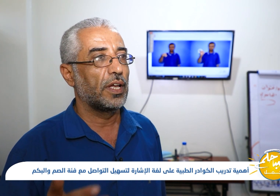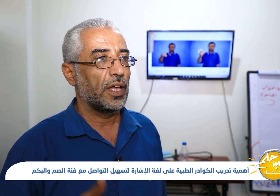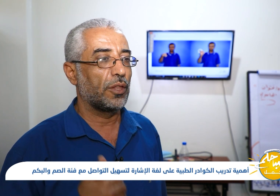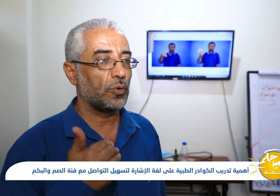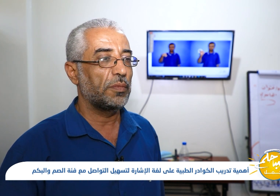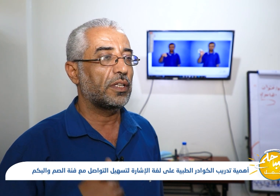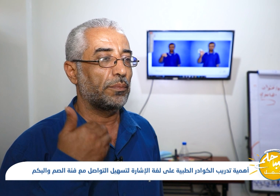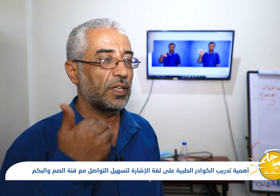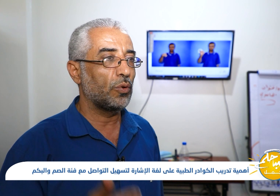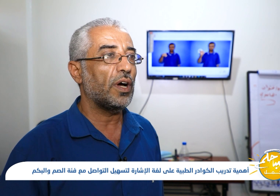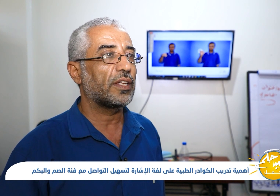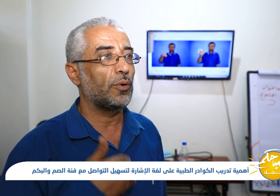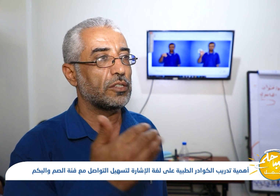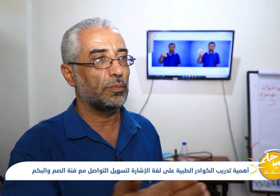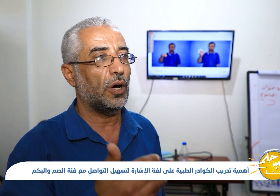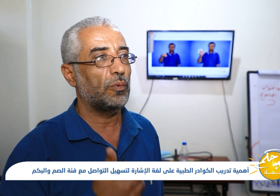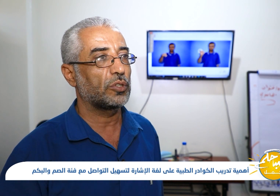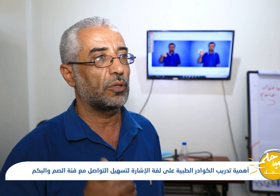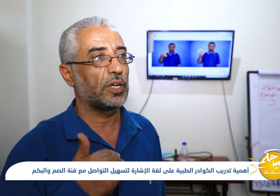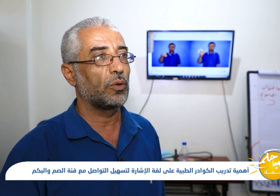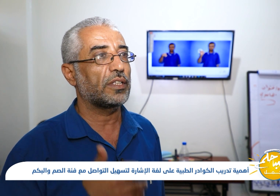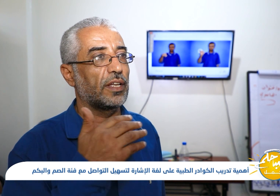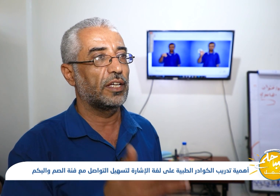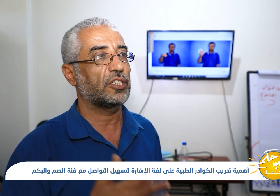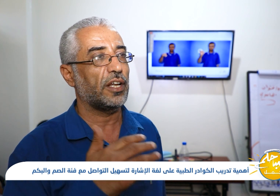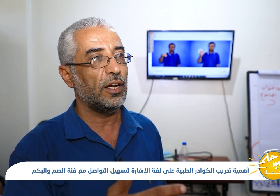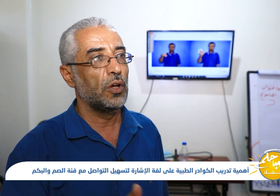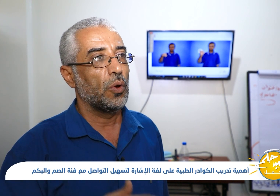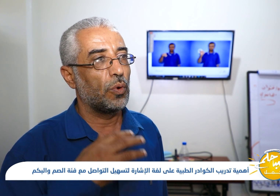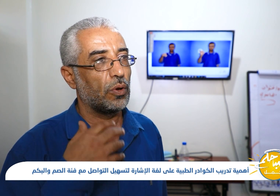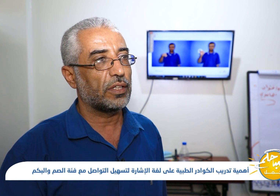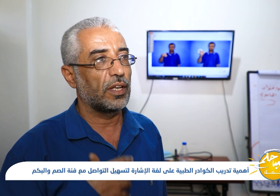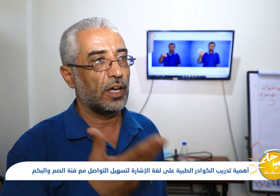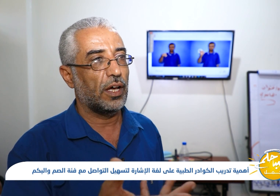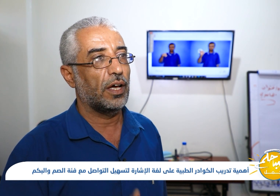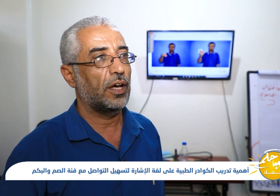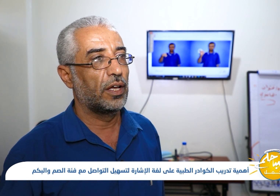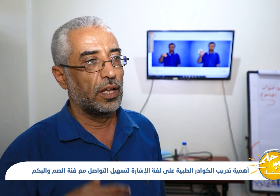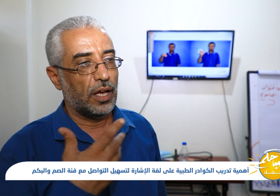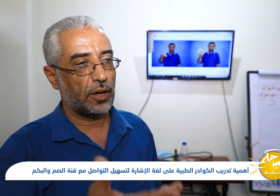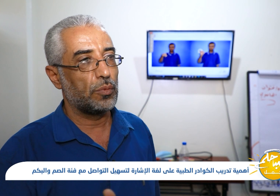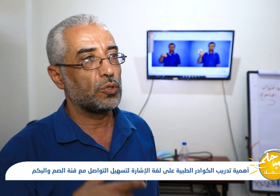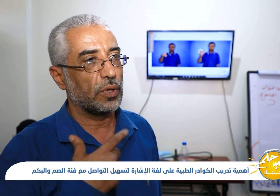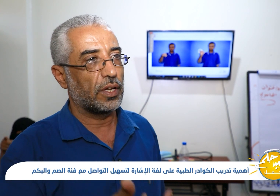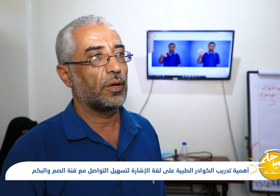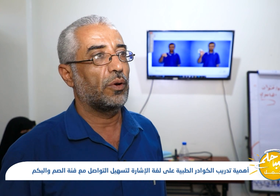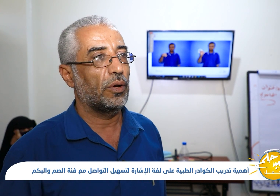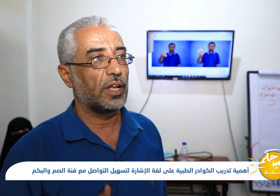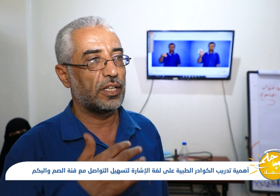والبكم ضروري من لغة تواصل معهم، وهي لغة الإشارة ولغة